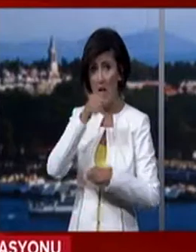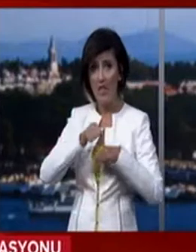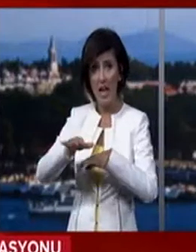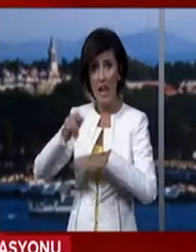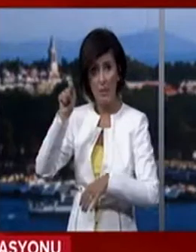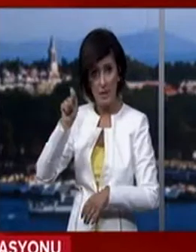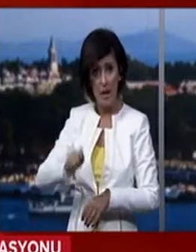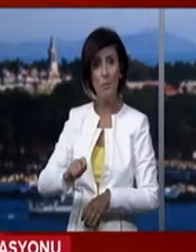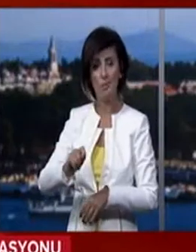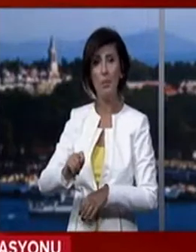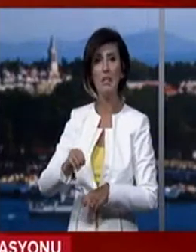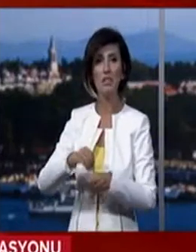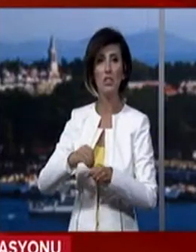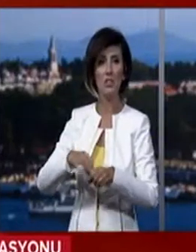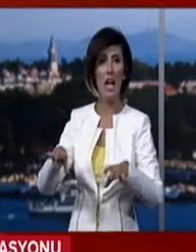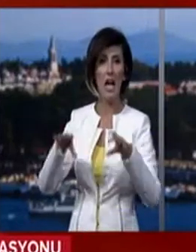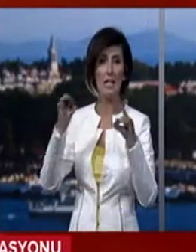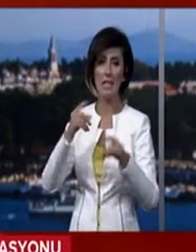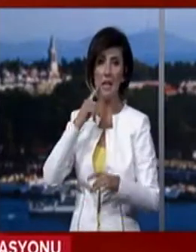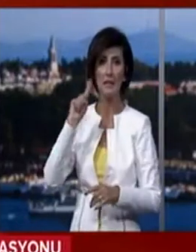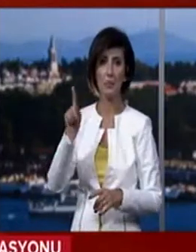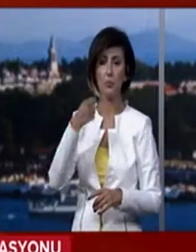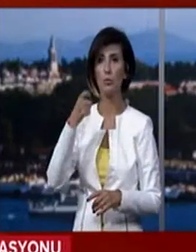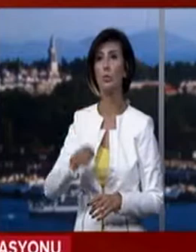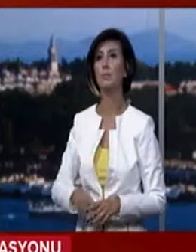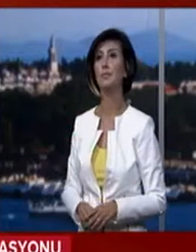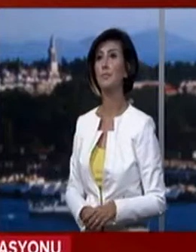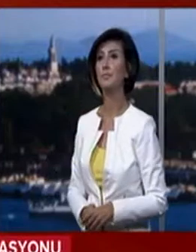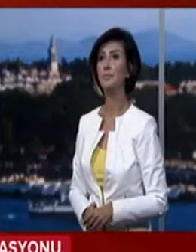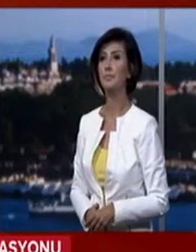eylemlerde kullanılmak üzere hazırlandığı tespit edildi.